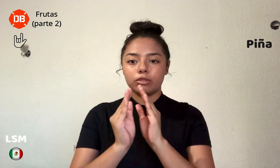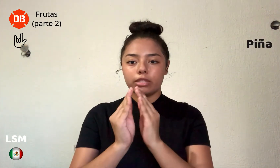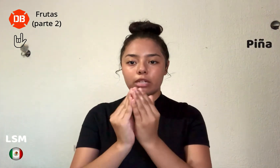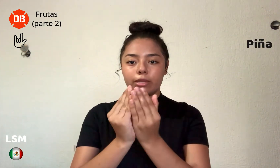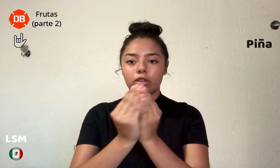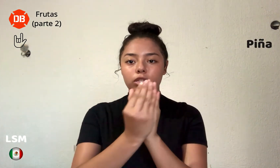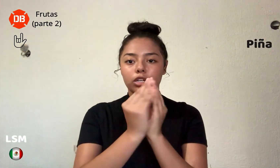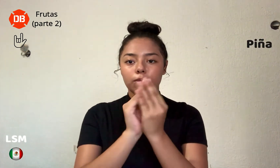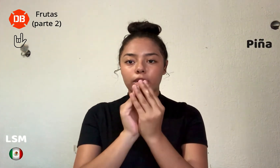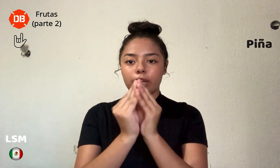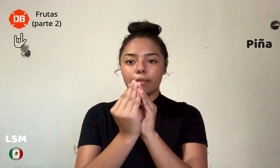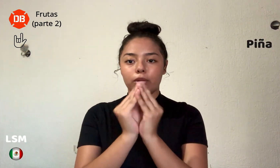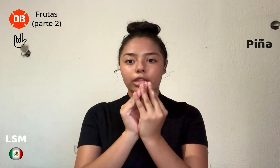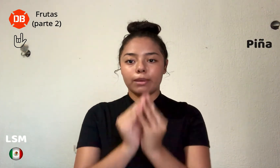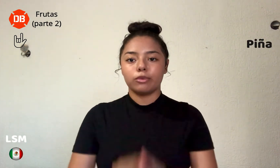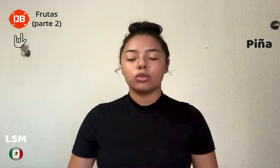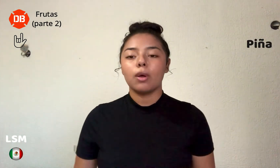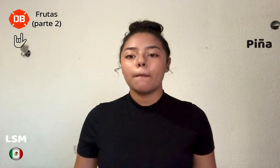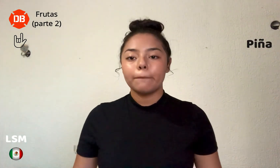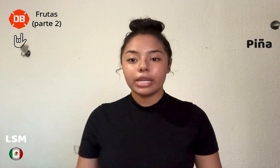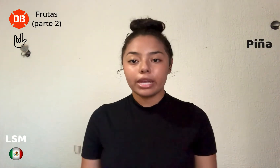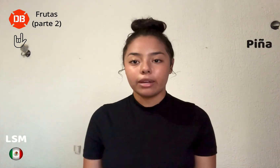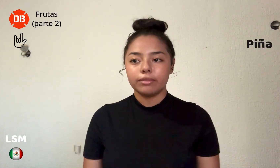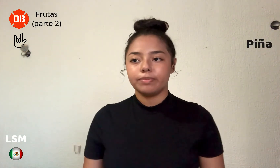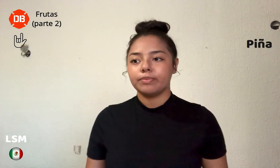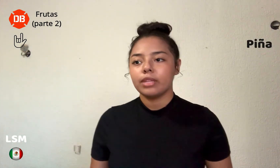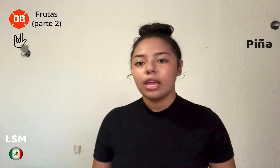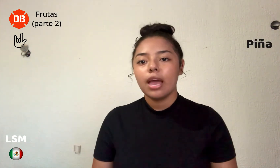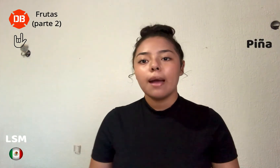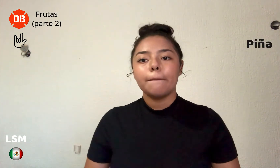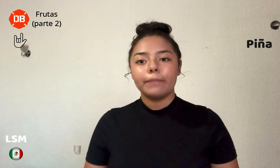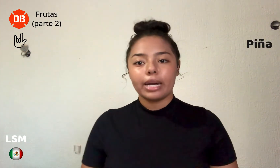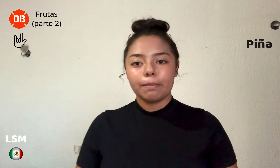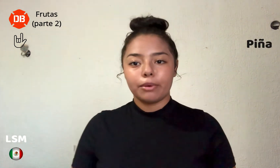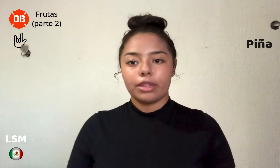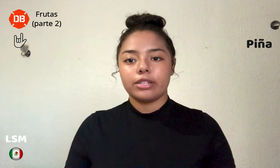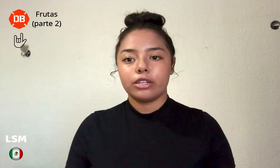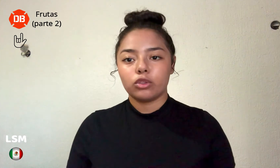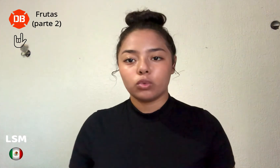nuestras manos y como que volteamos, piña. Para poder decir tuna,